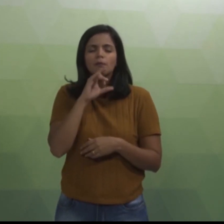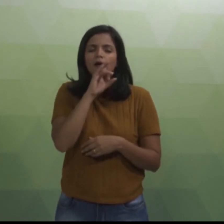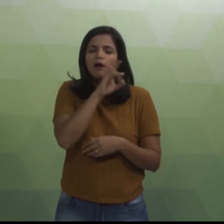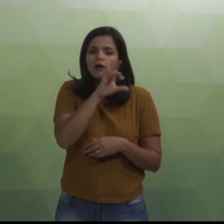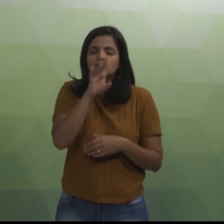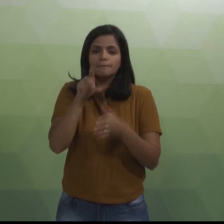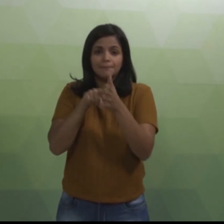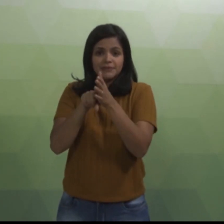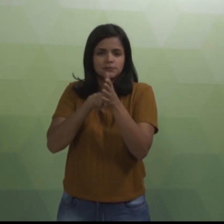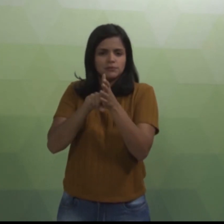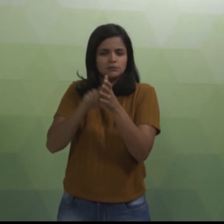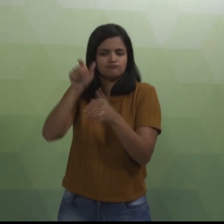Perceba que